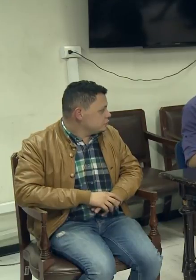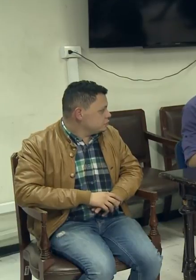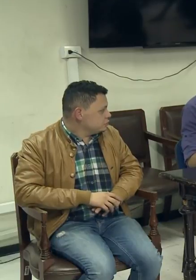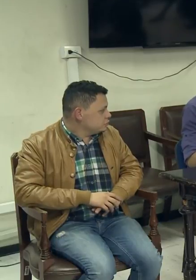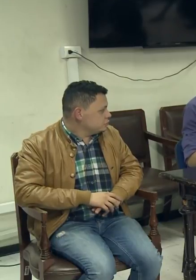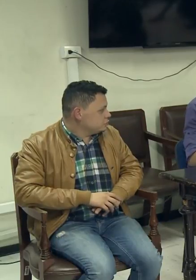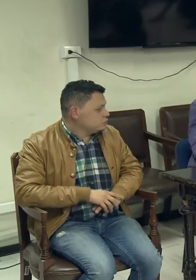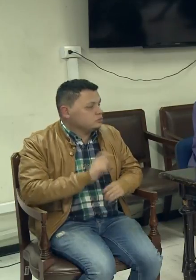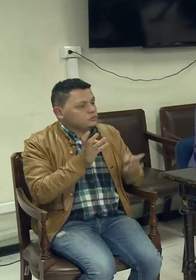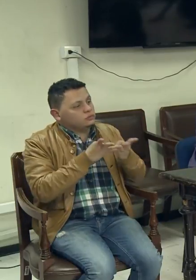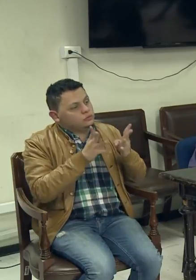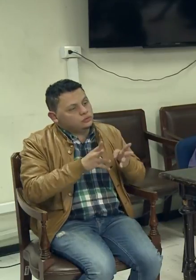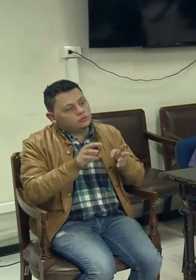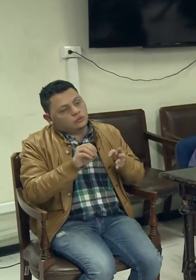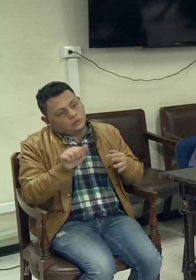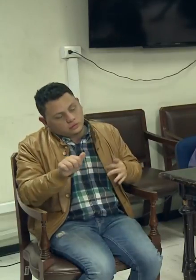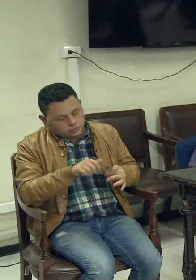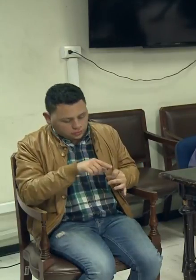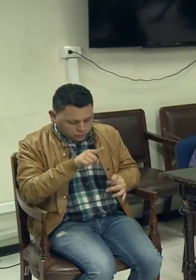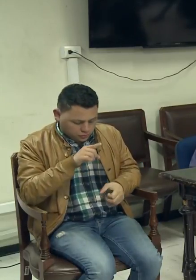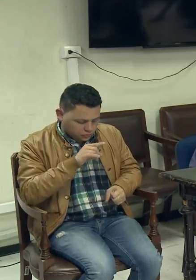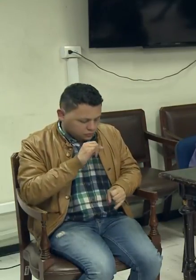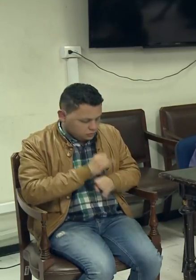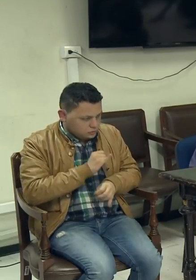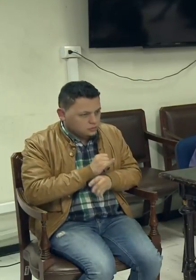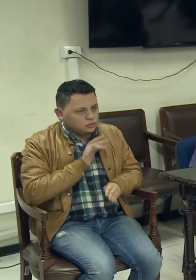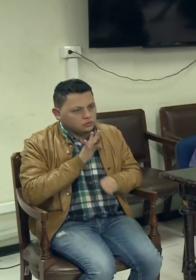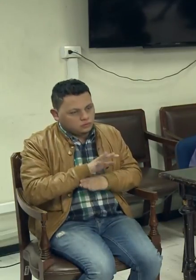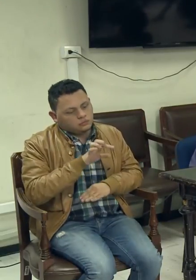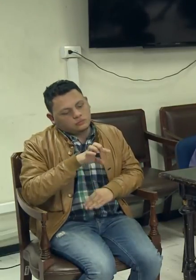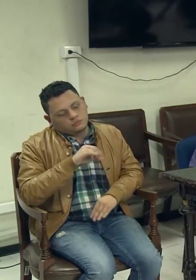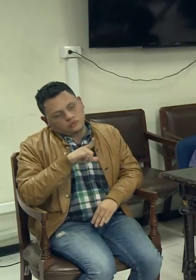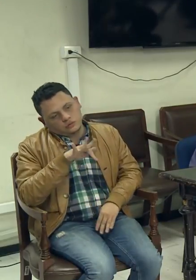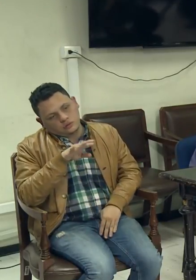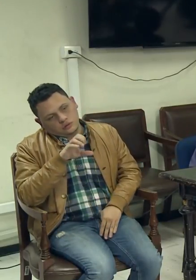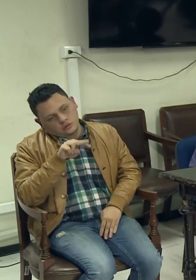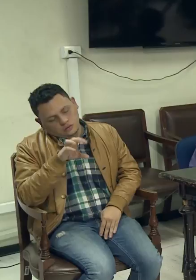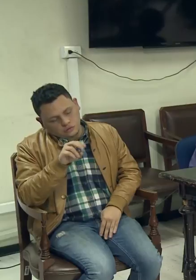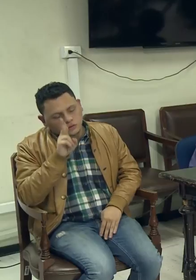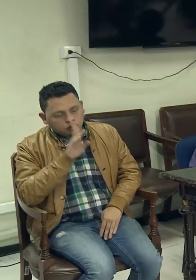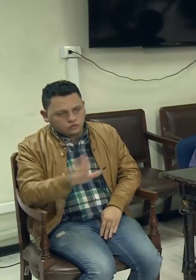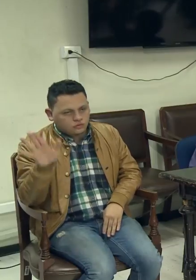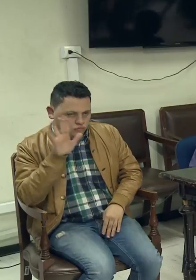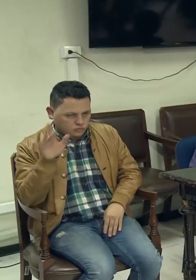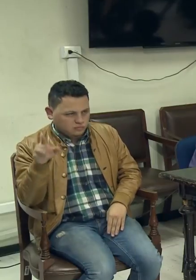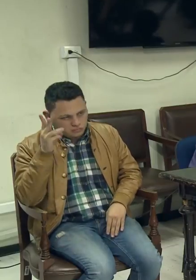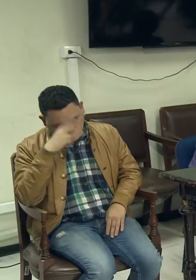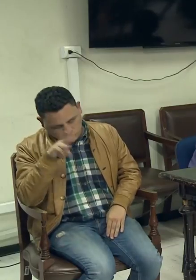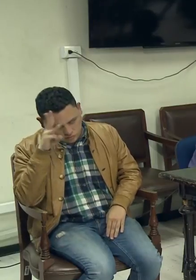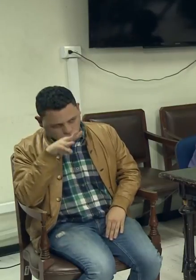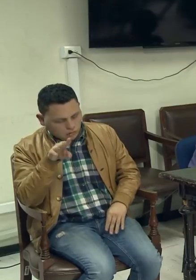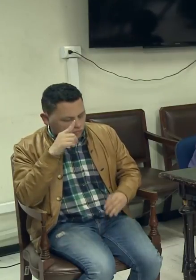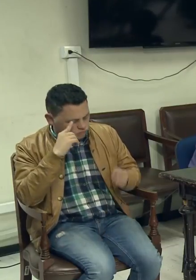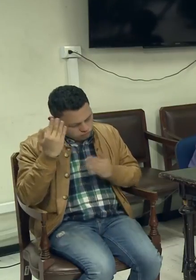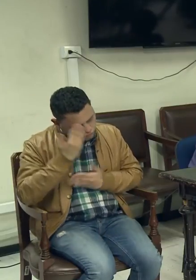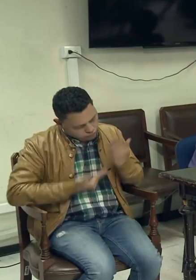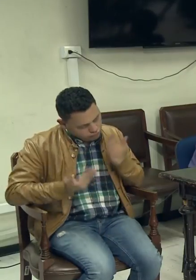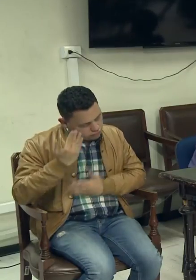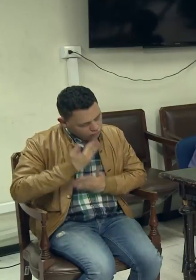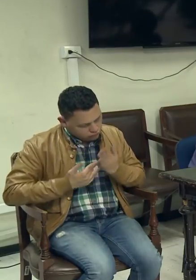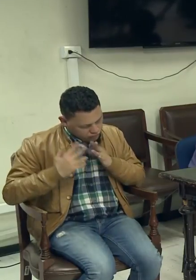los y las estudiantes del Instituto Politécnico Nacional en México, hicieron